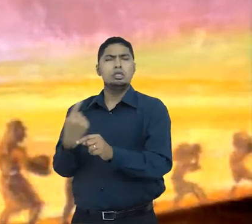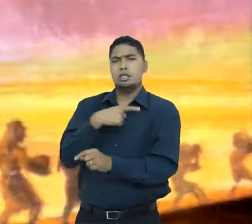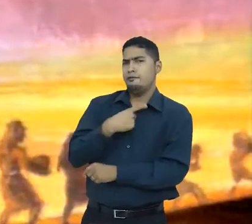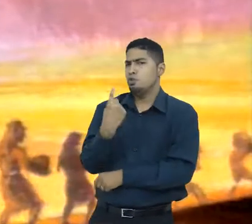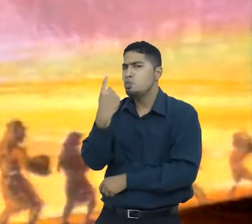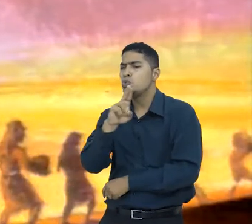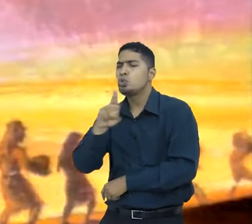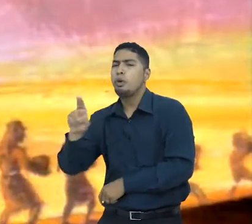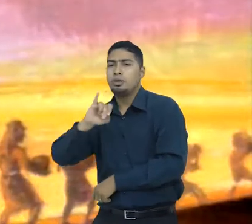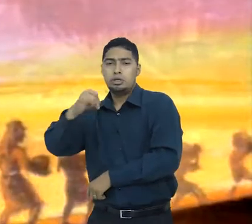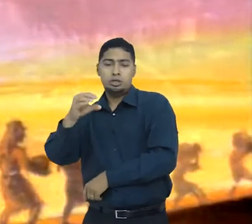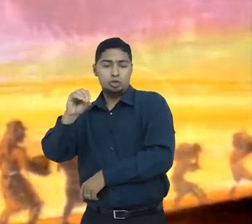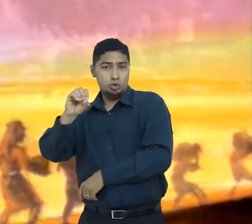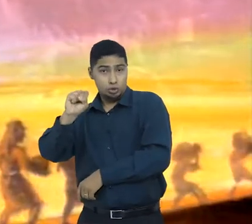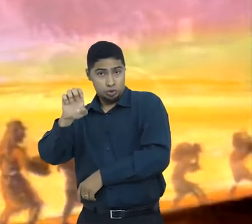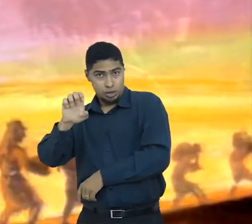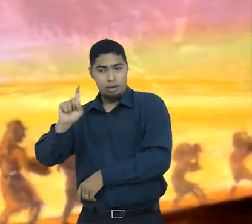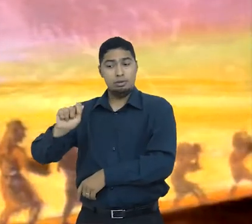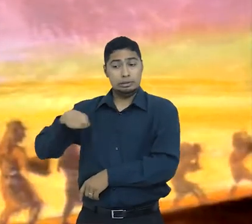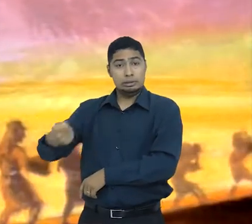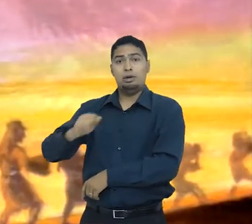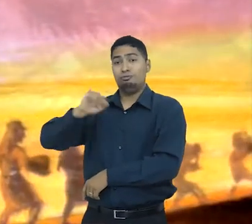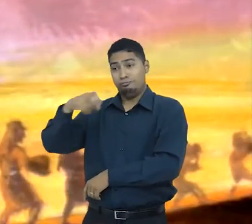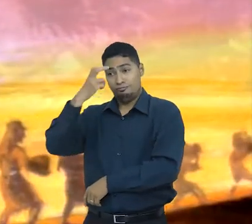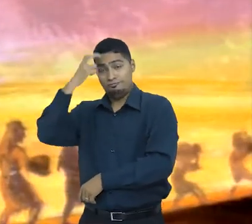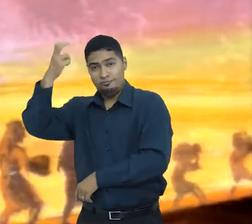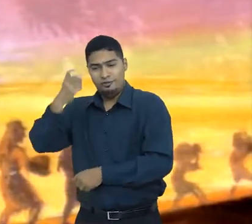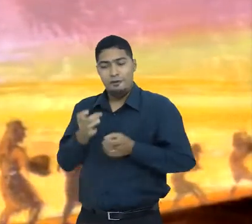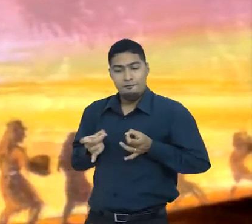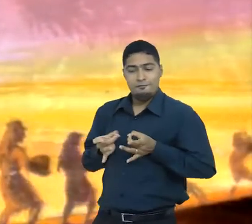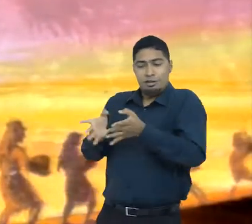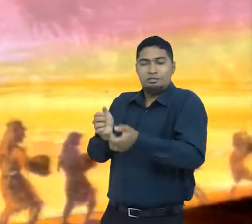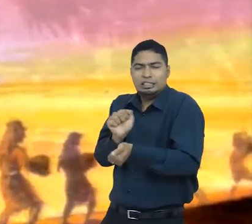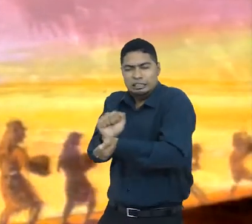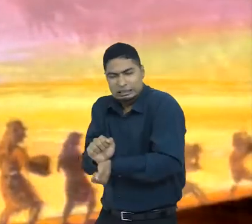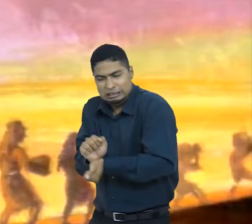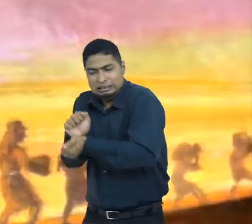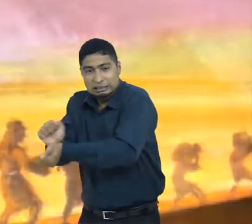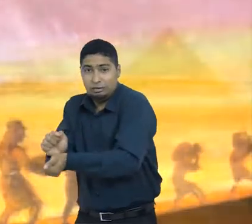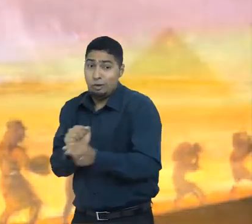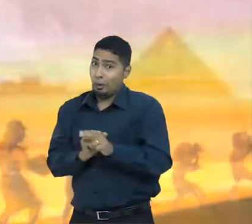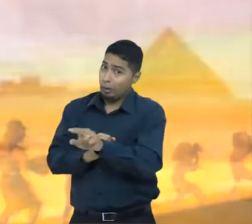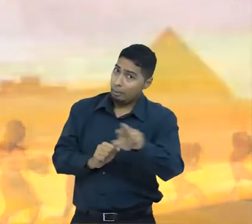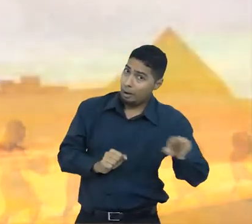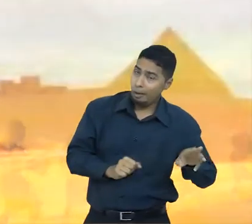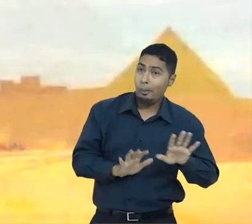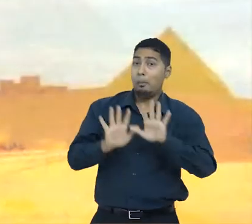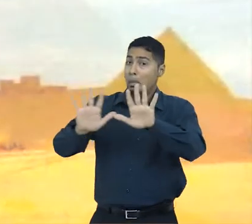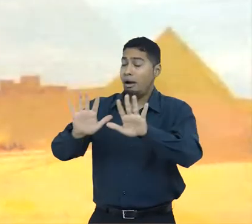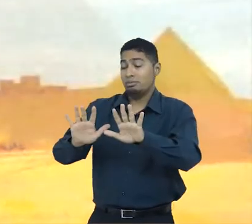como escravo pelos próprios irmãos. Mas a providência divina fez com que ele se tornasse governador do Egito e trabalhou